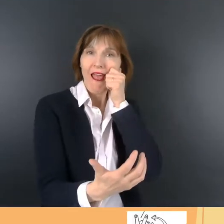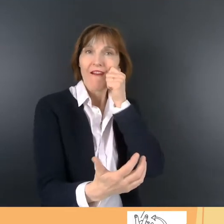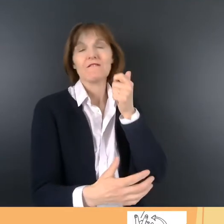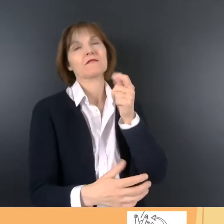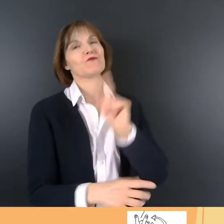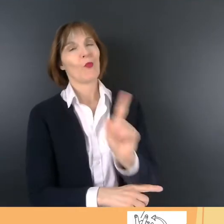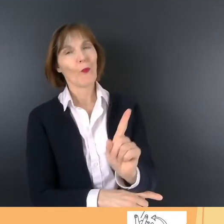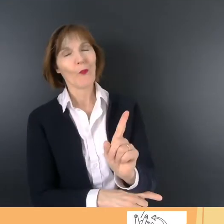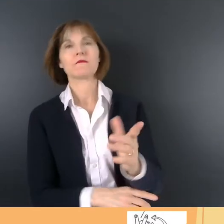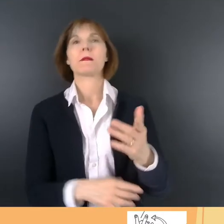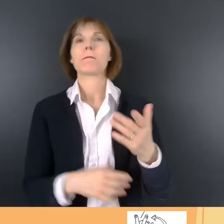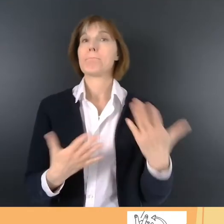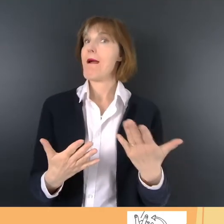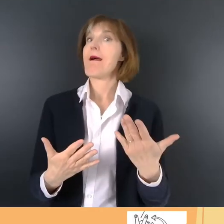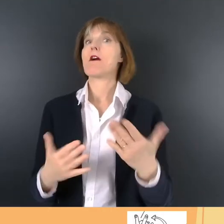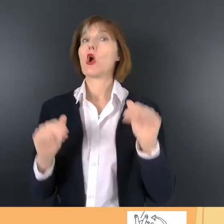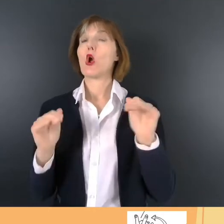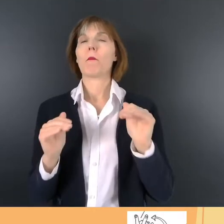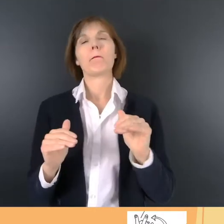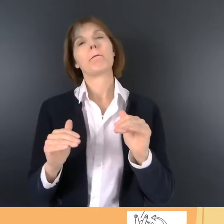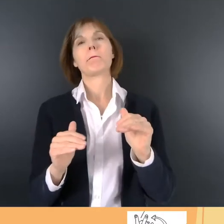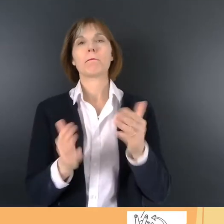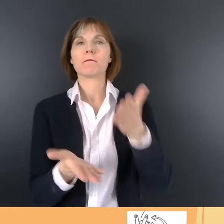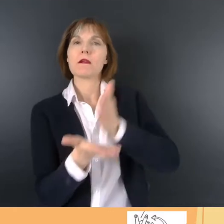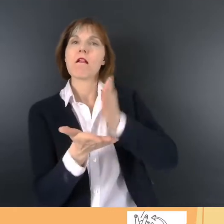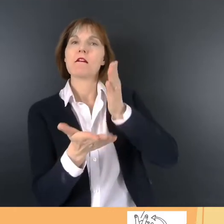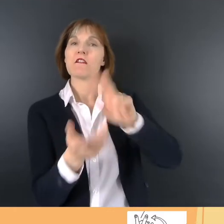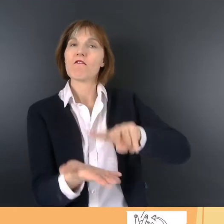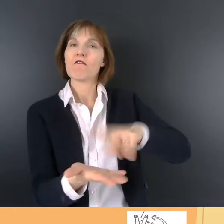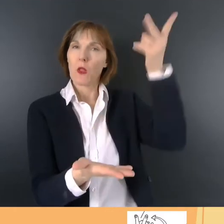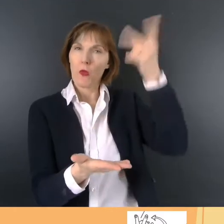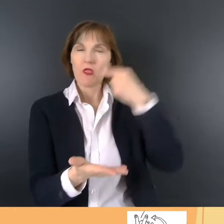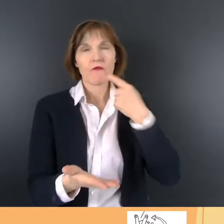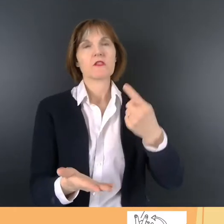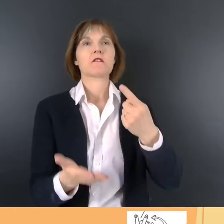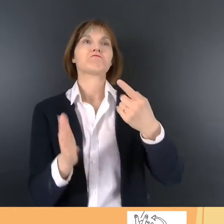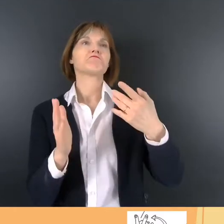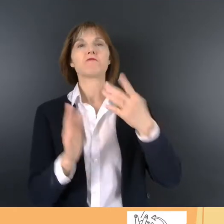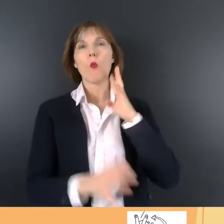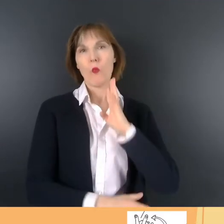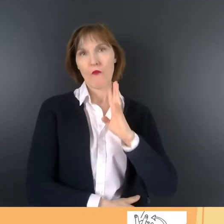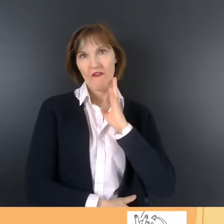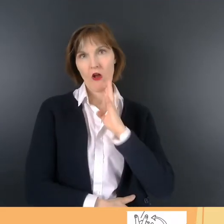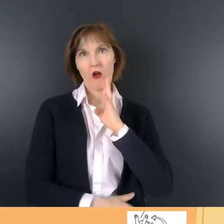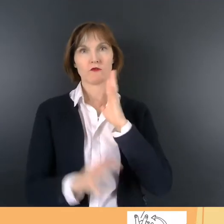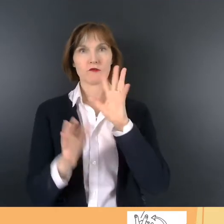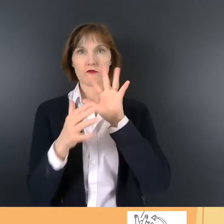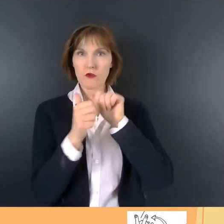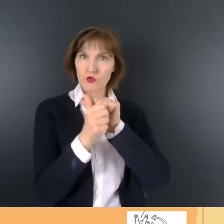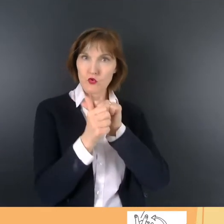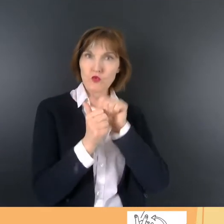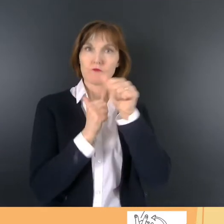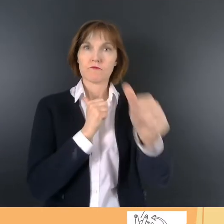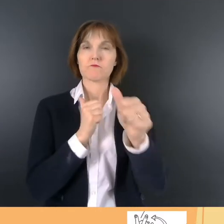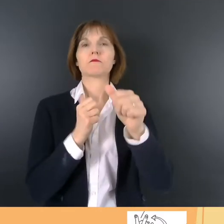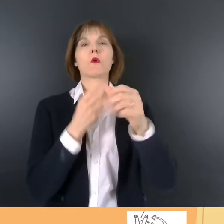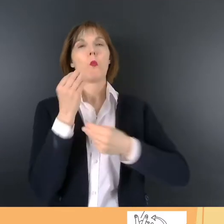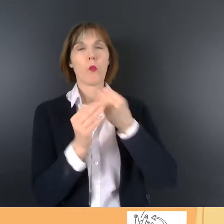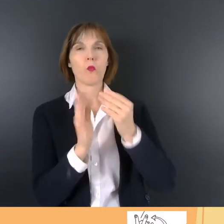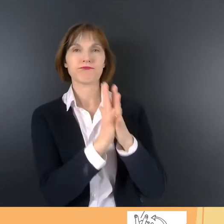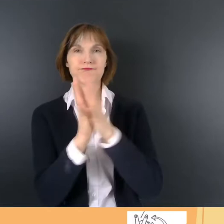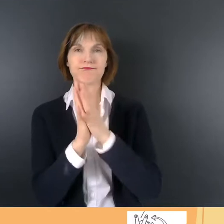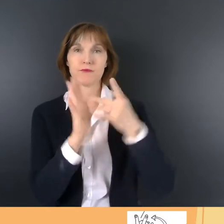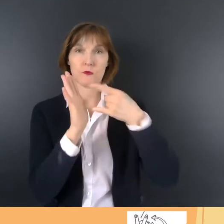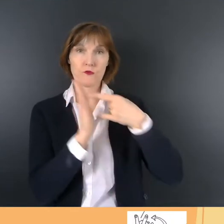revanche, il a des classes en virtuel, sous la forme de webinaires ou de rencontres Zoom, par exemple.